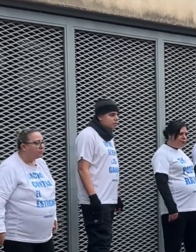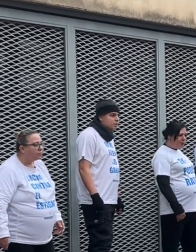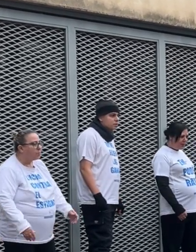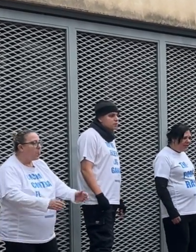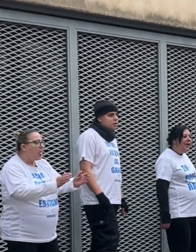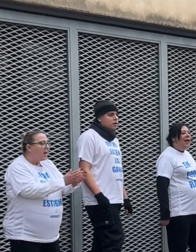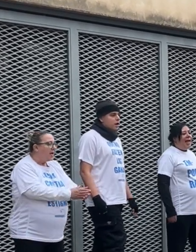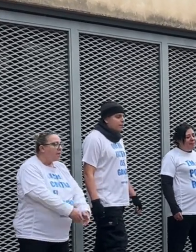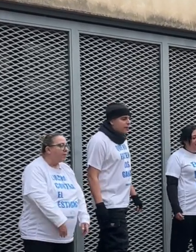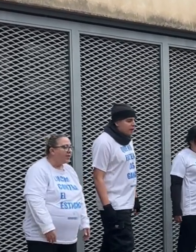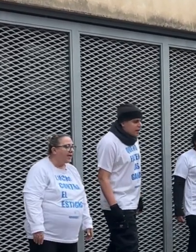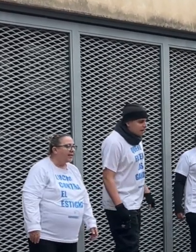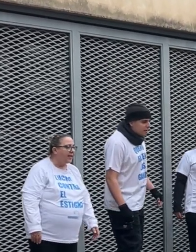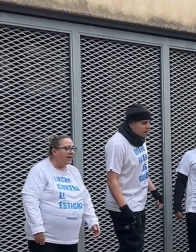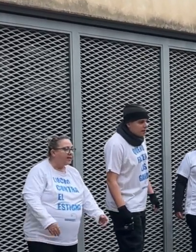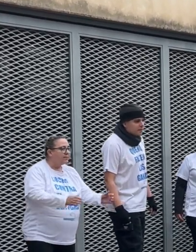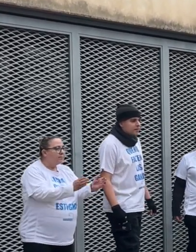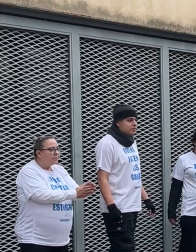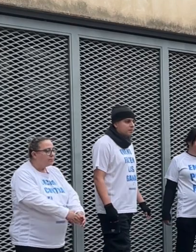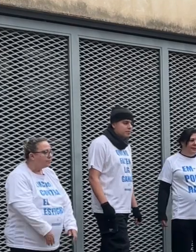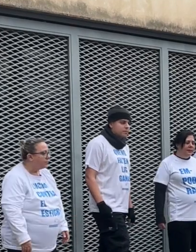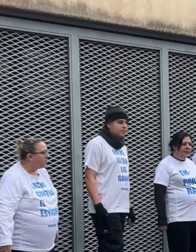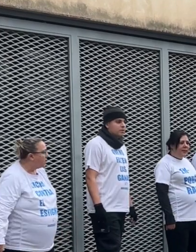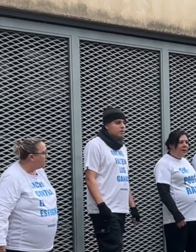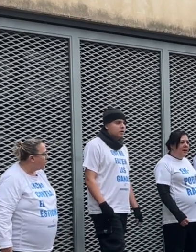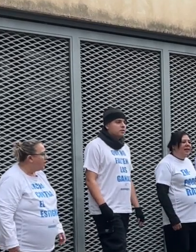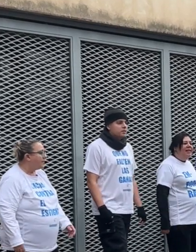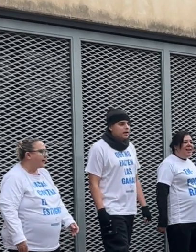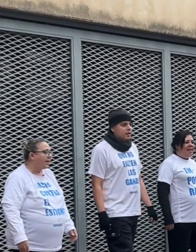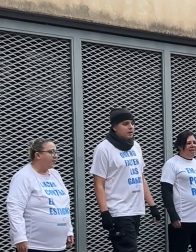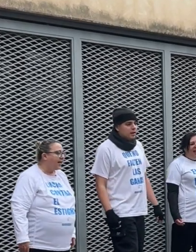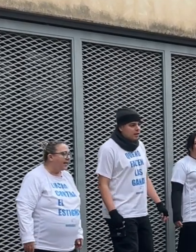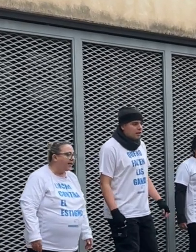Abre los ojos, que no falten las